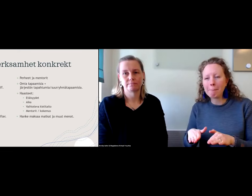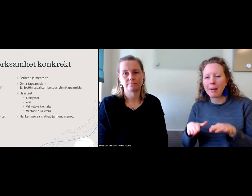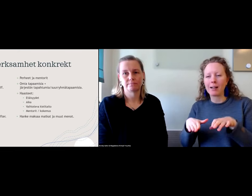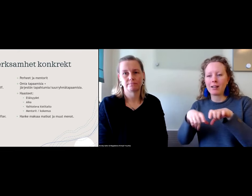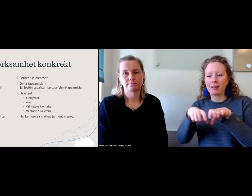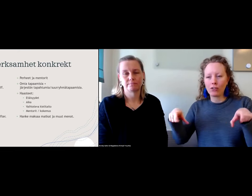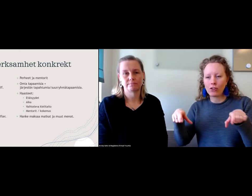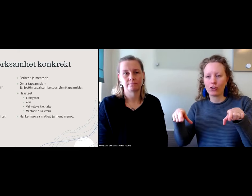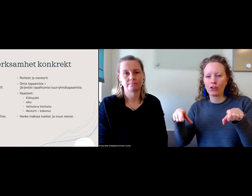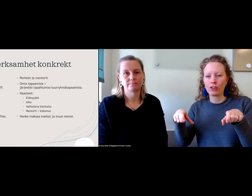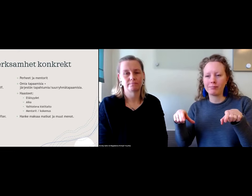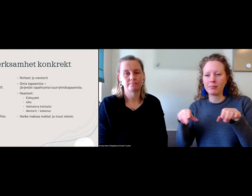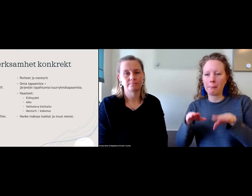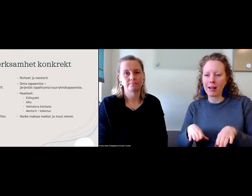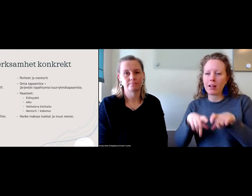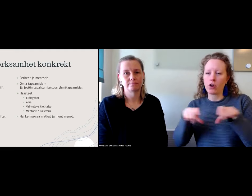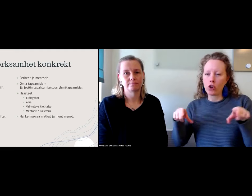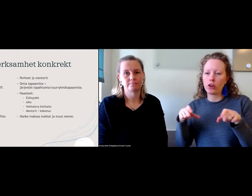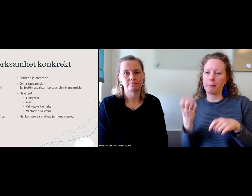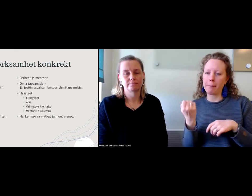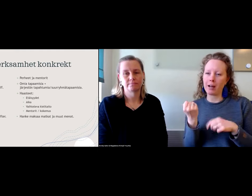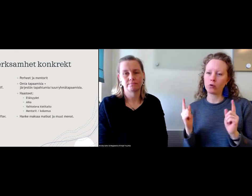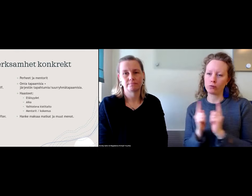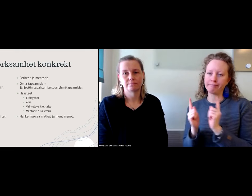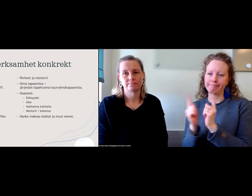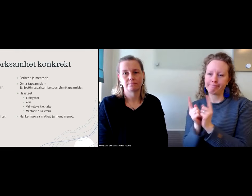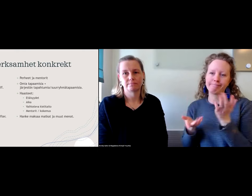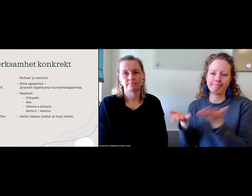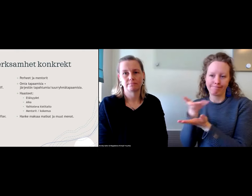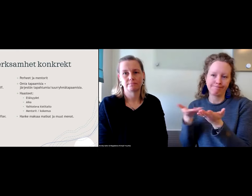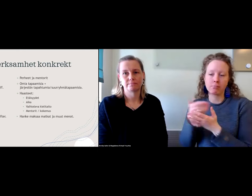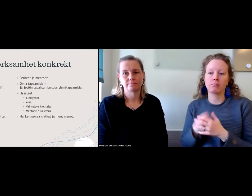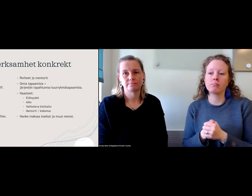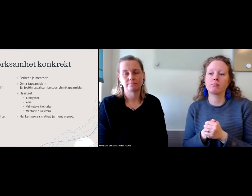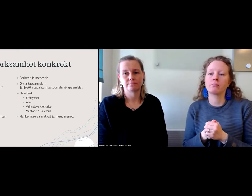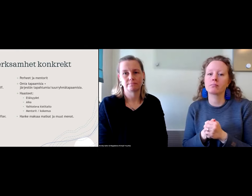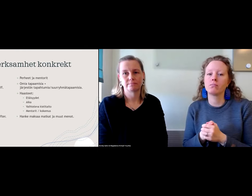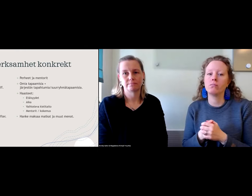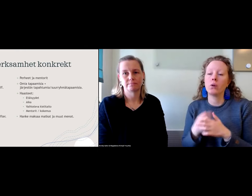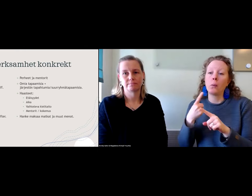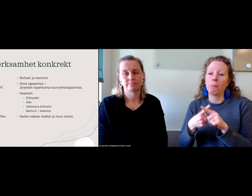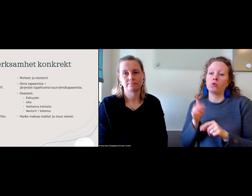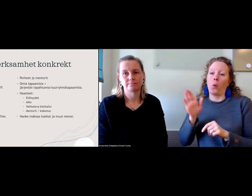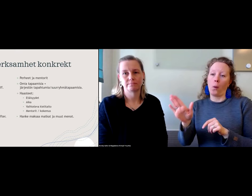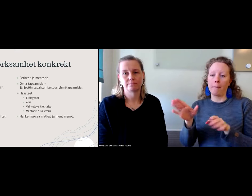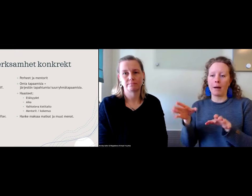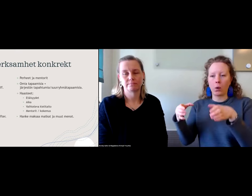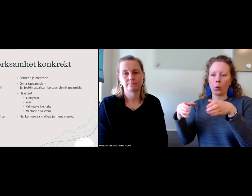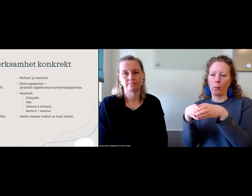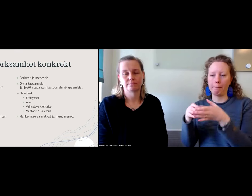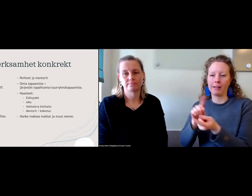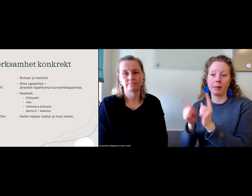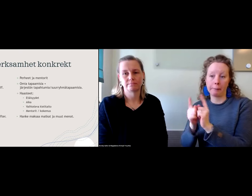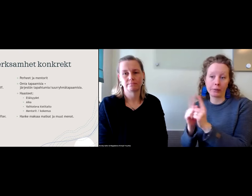tai esimerkiksi voi tilata vaikka tulkin sinne. Eli ajatus on se, että tämä on niin kuin matalan kynnyksen toimintaa,